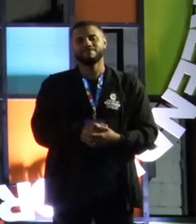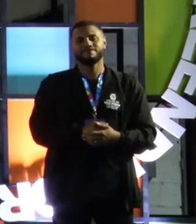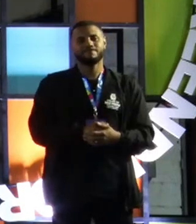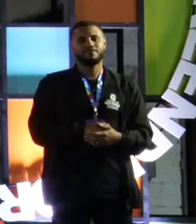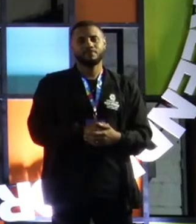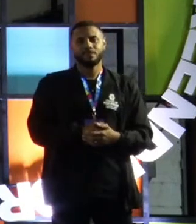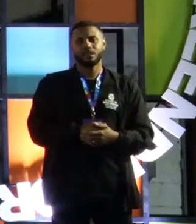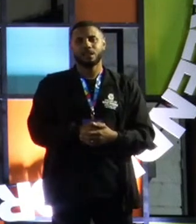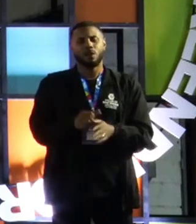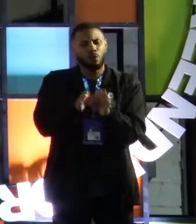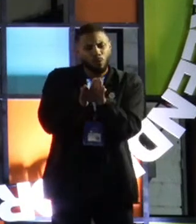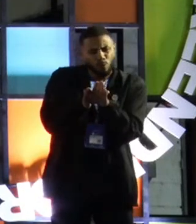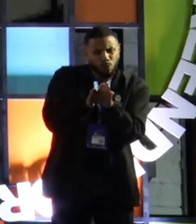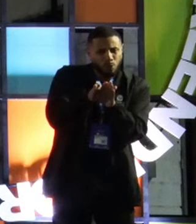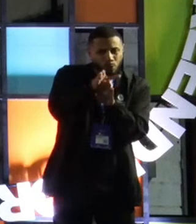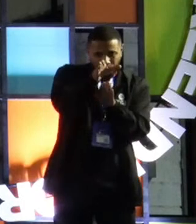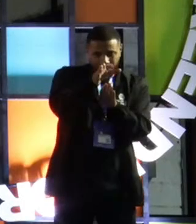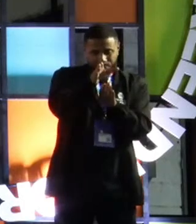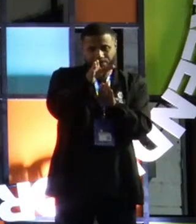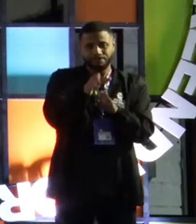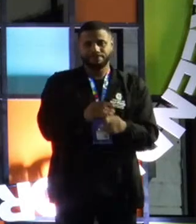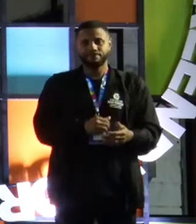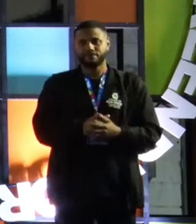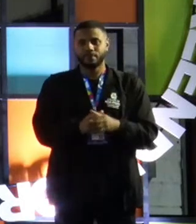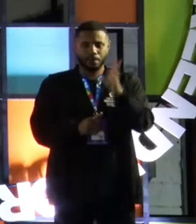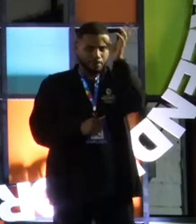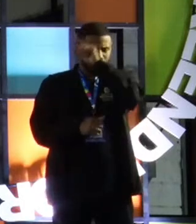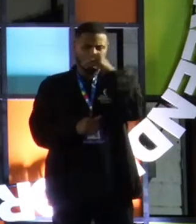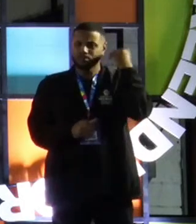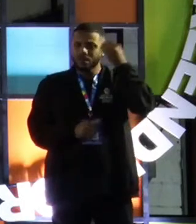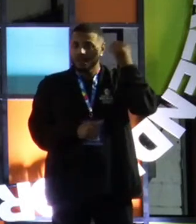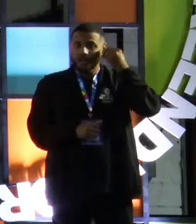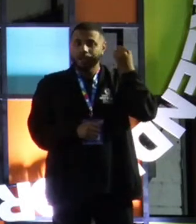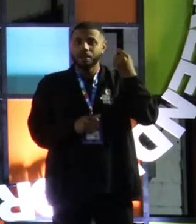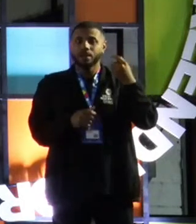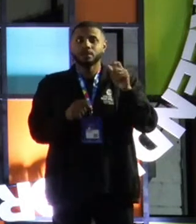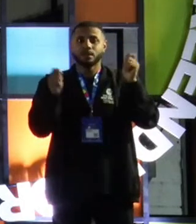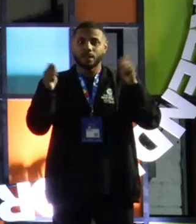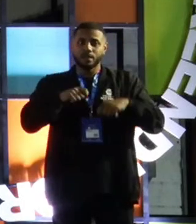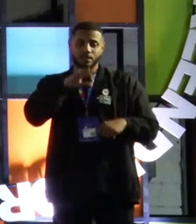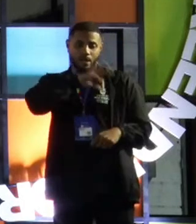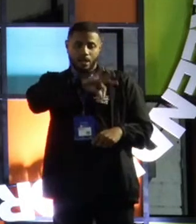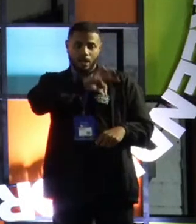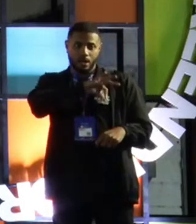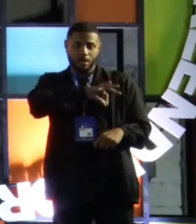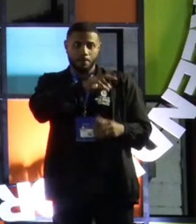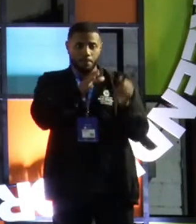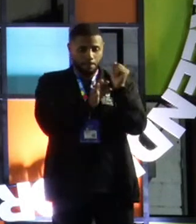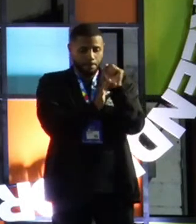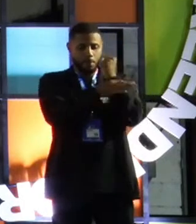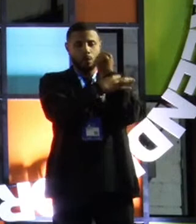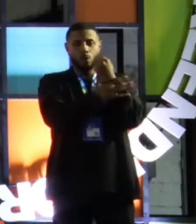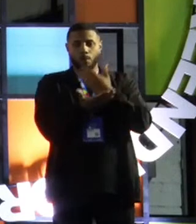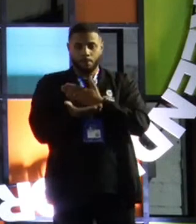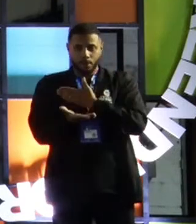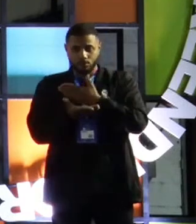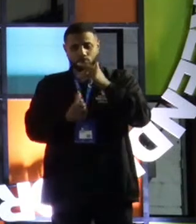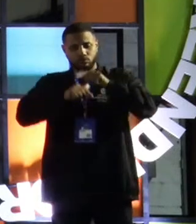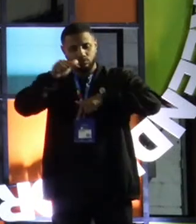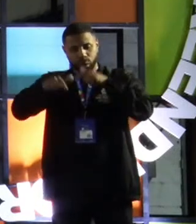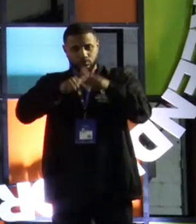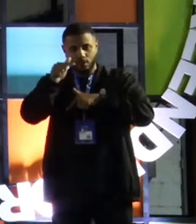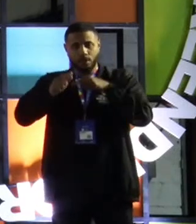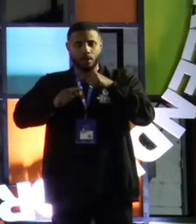não é nenhuma dica, é um conselho bem pessoal mesmo, tem uma fonte de renda fixa quando você está começando a sua carreira